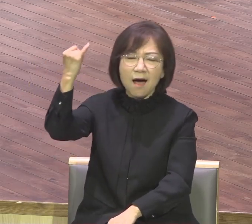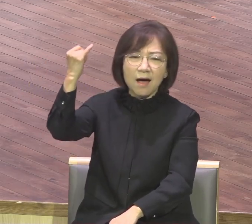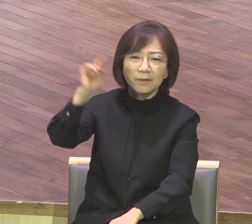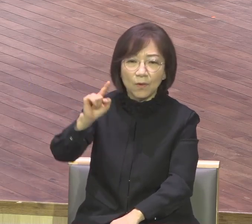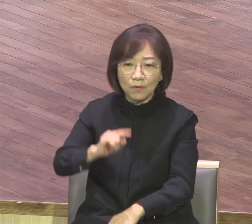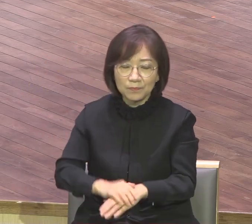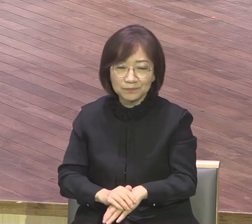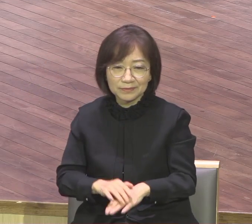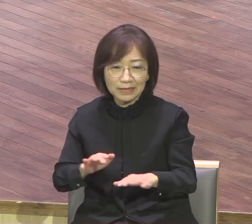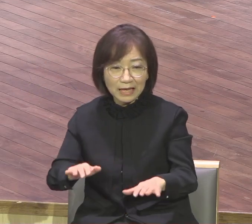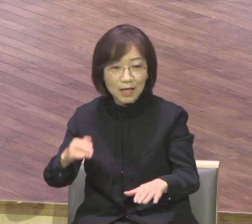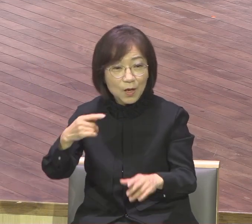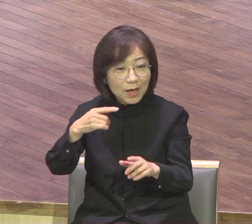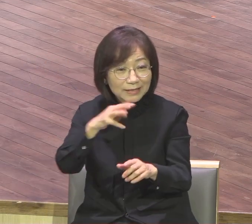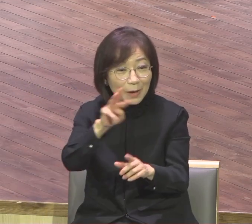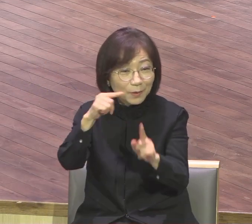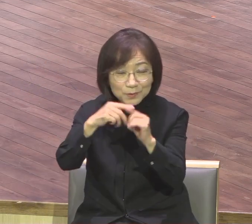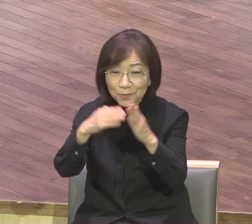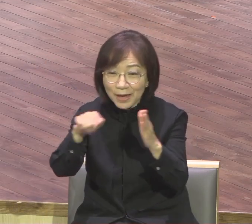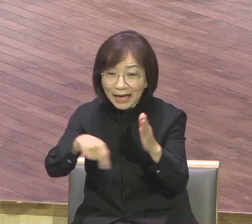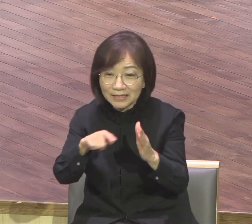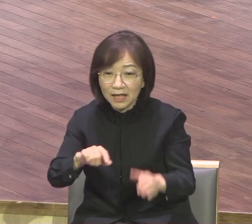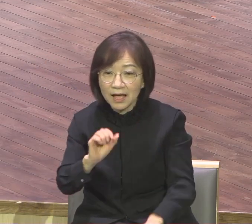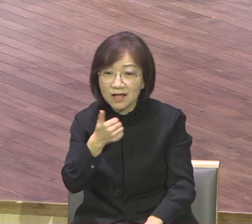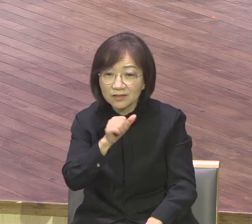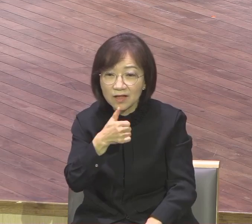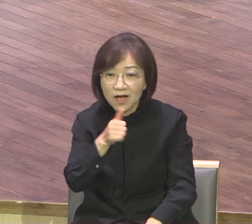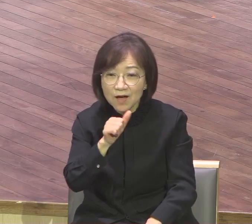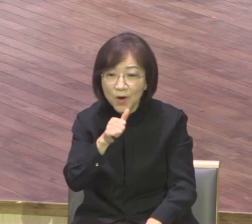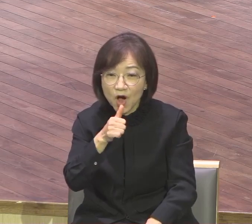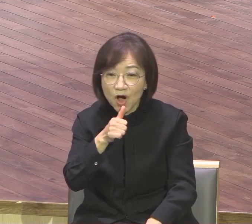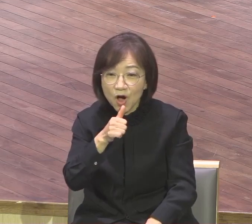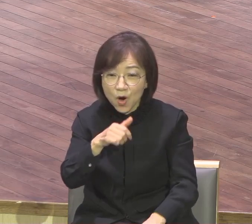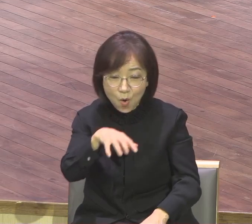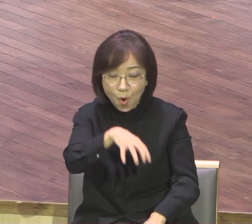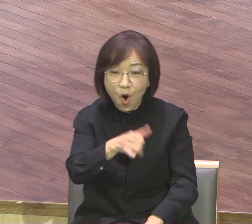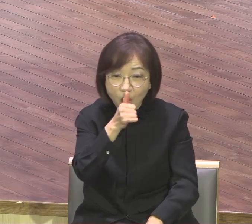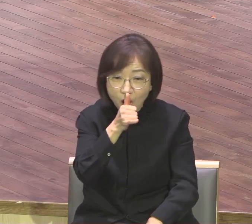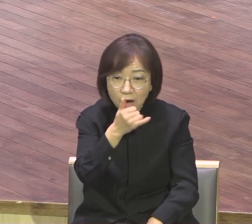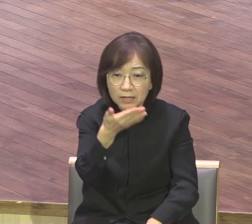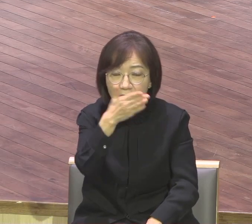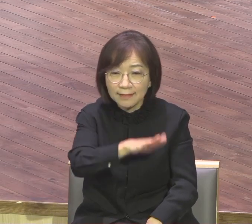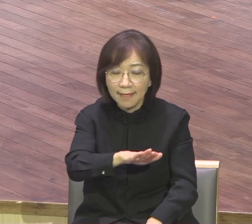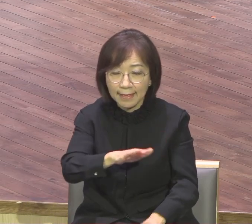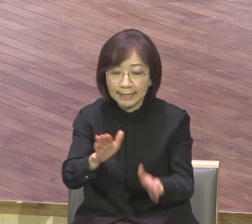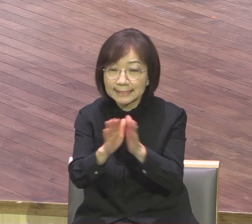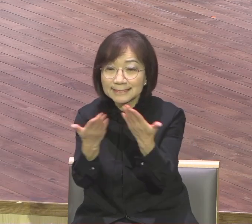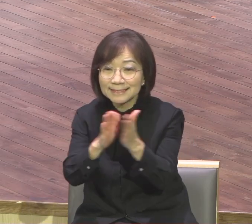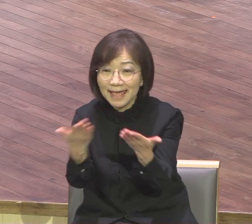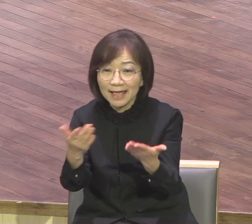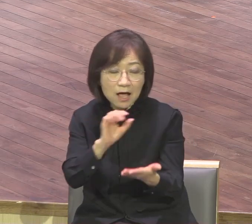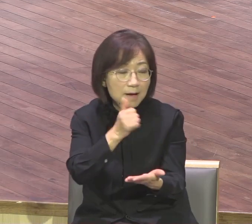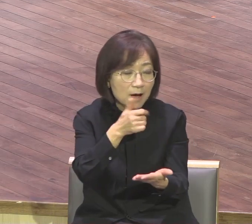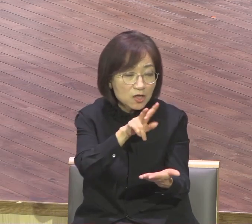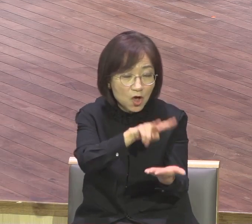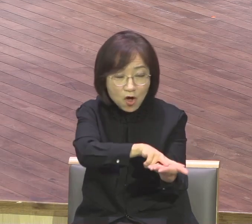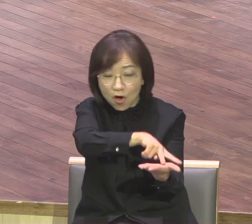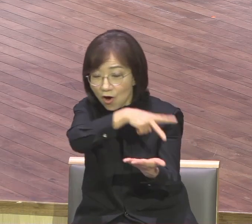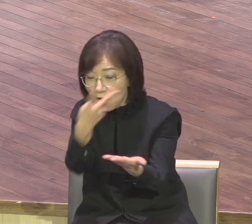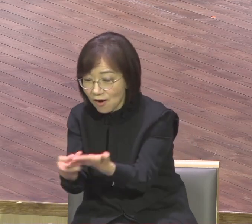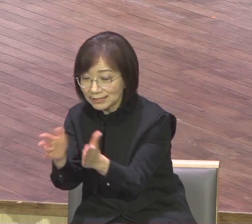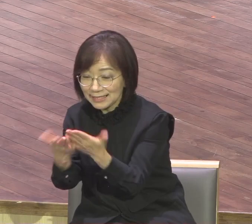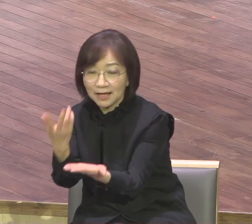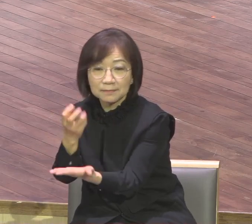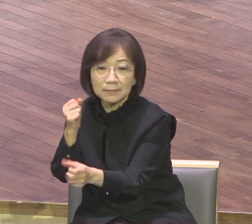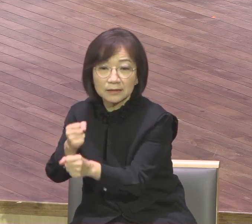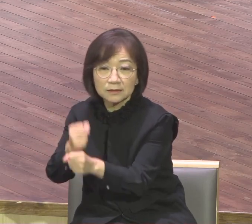통번역국은 있는데 번역국은 없어요. Lo que yo entendí viniendo a este campo, lo que entendí, en nuestra iglesia hay el departamento